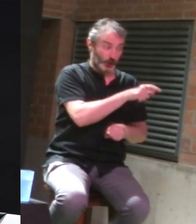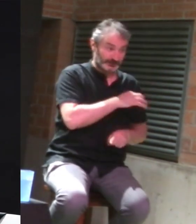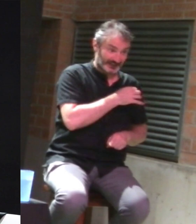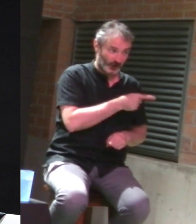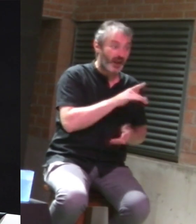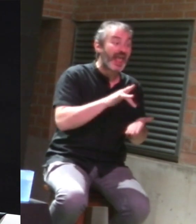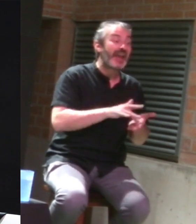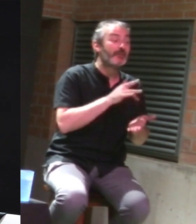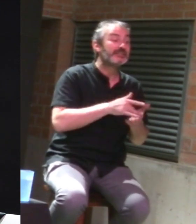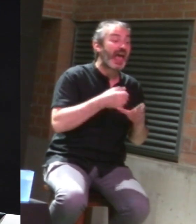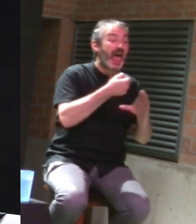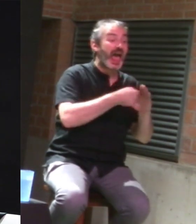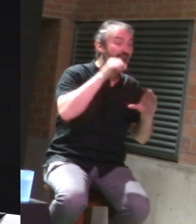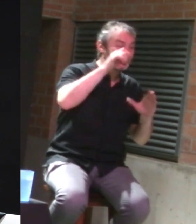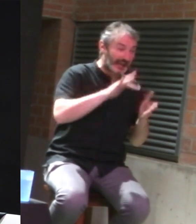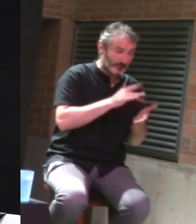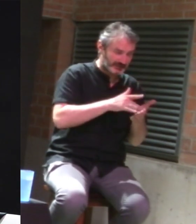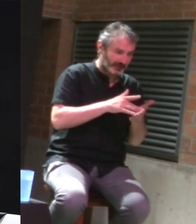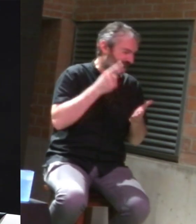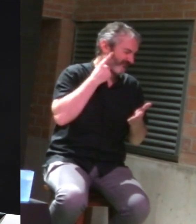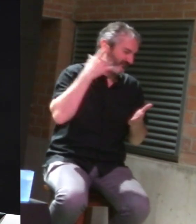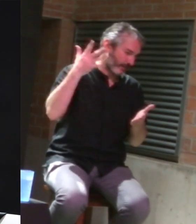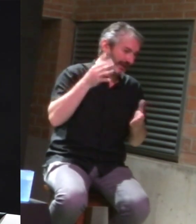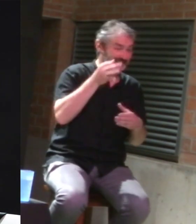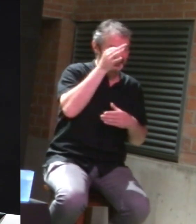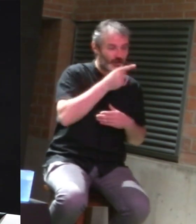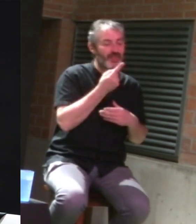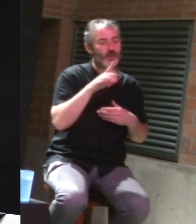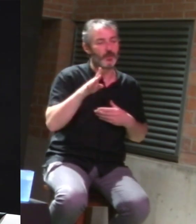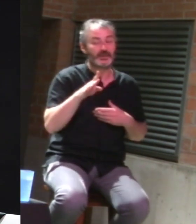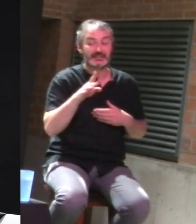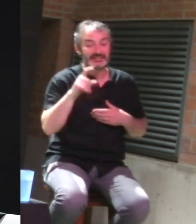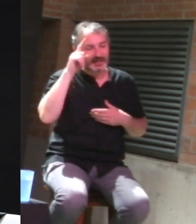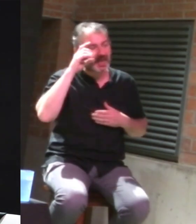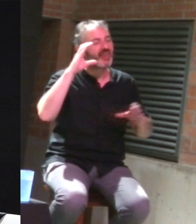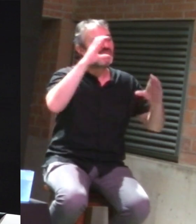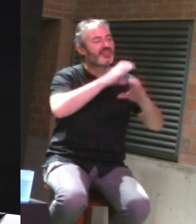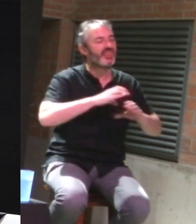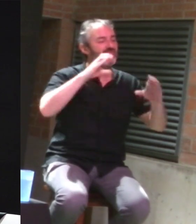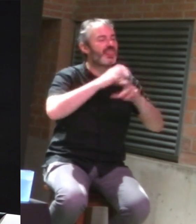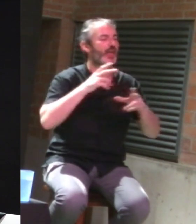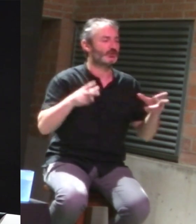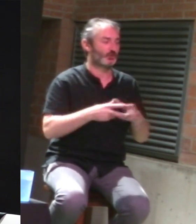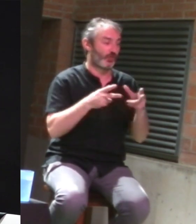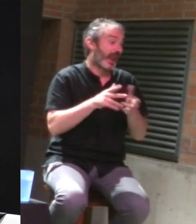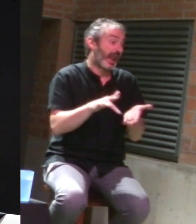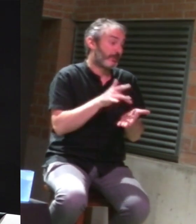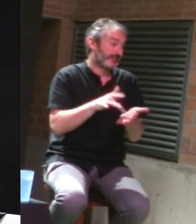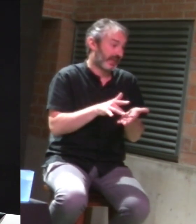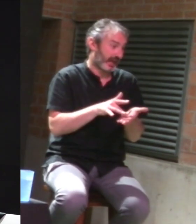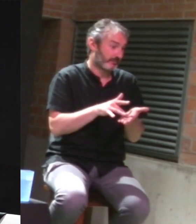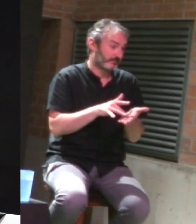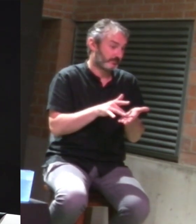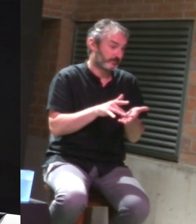les revistes anarquistes més importants de finals del segle XIX, que es deia Ciència Social, on col·laboren tot